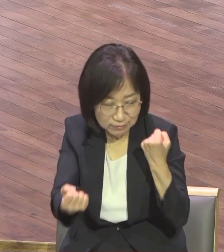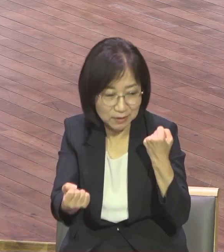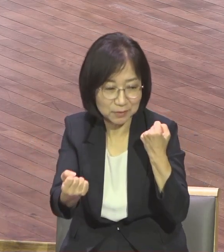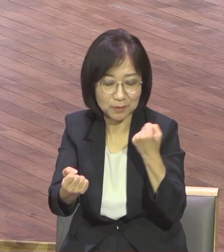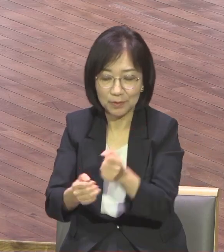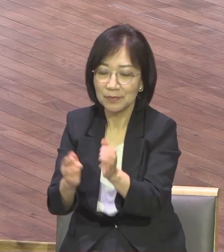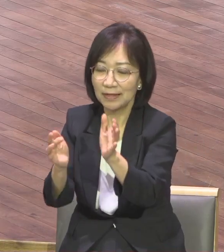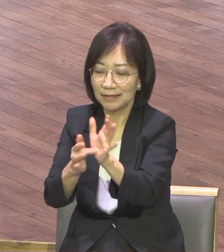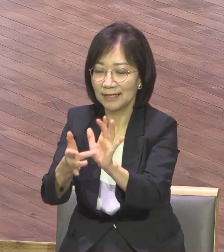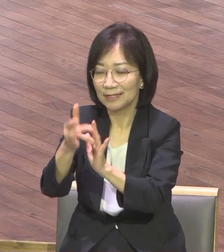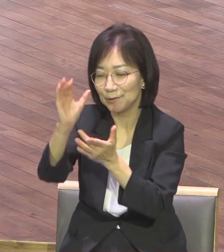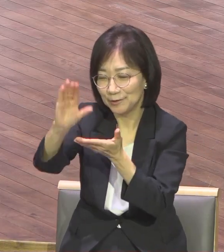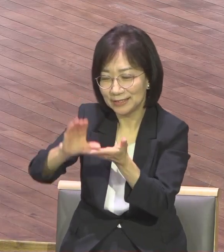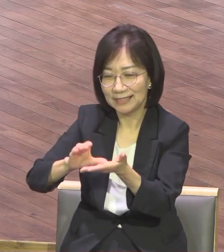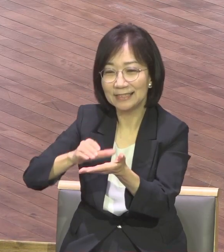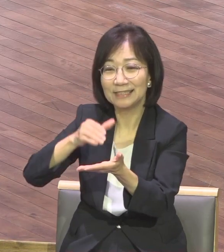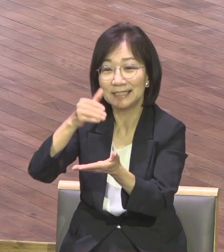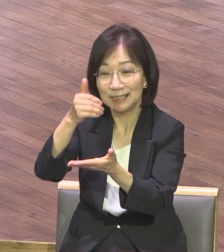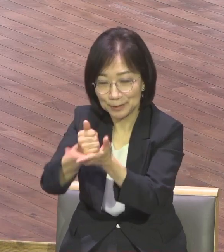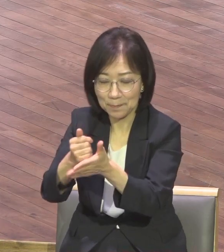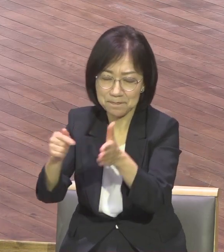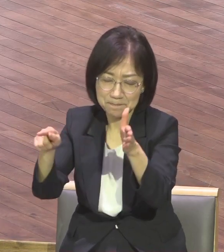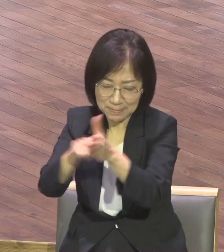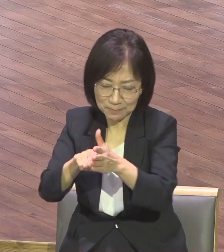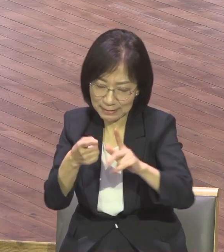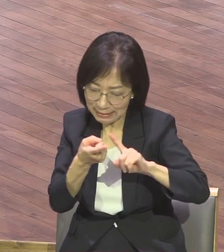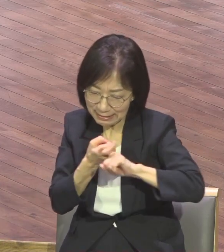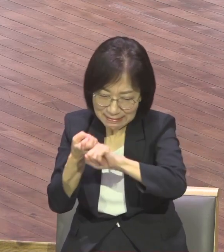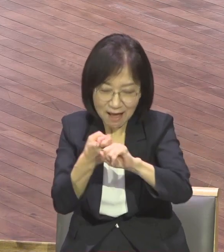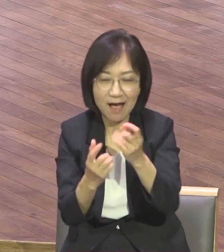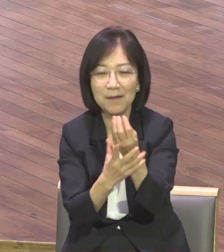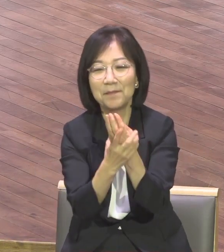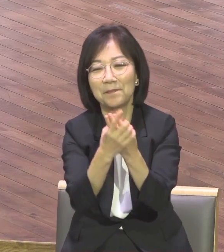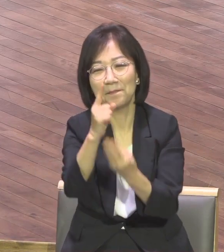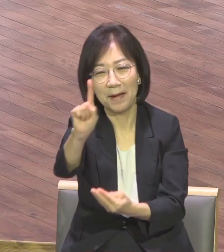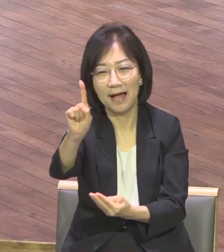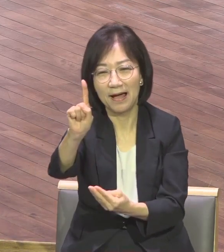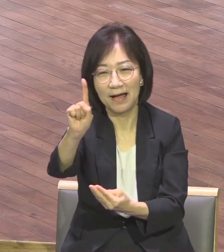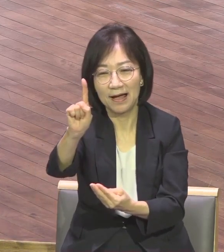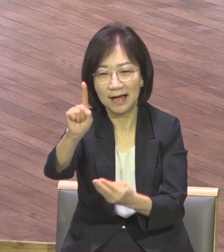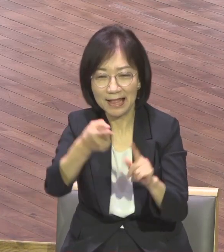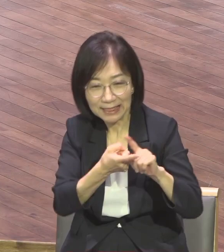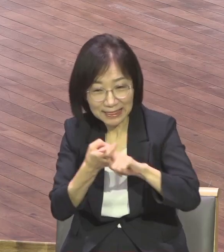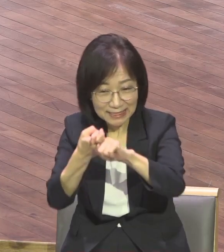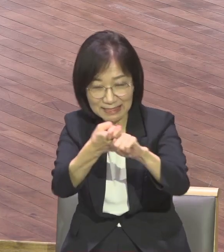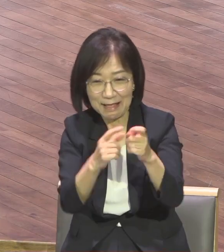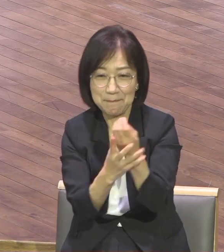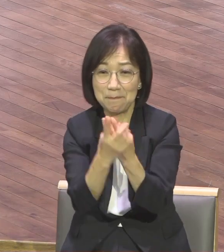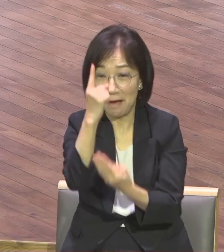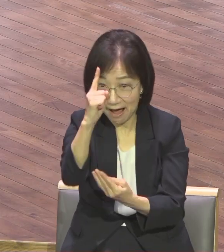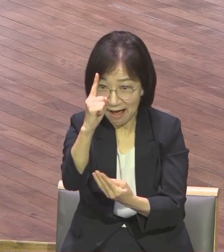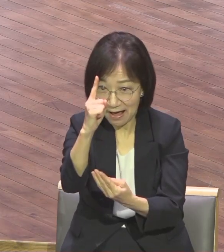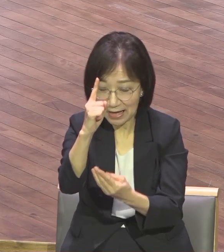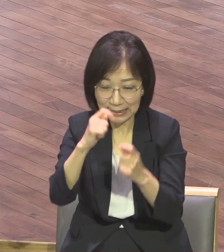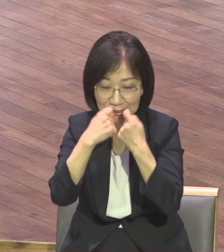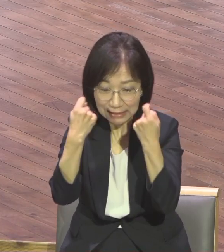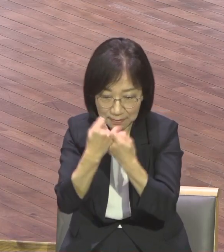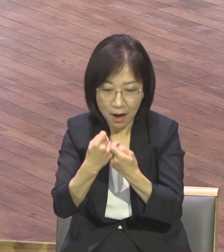예수 그리스도 안에서 원팀을 이루니까 놀라운 역사가 일어났다.